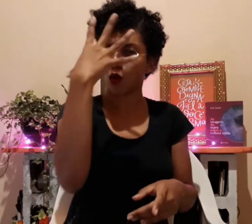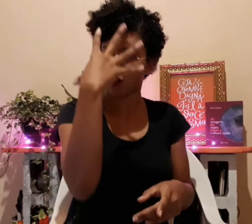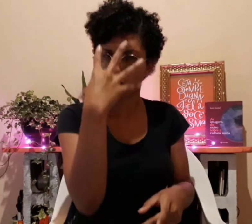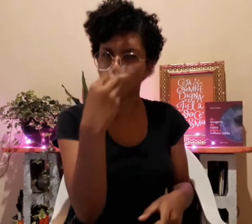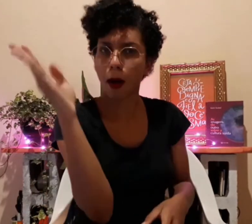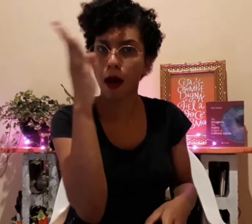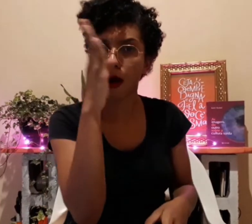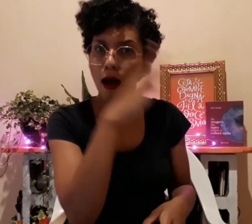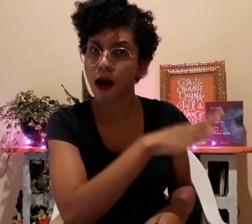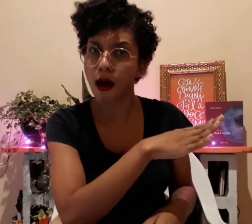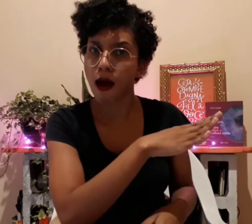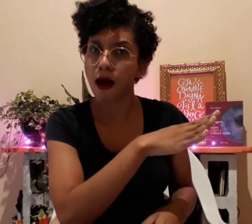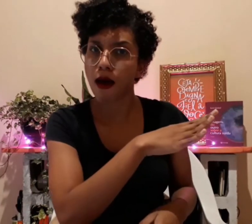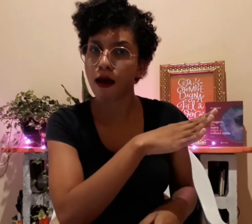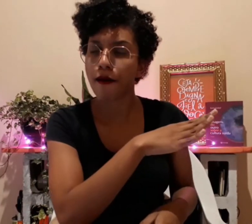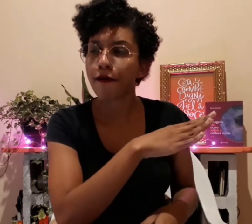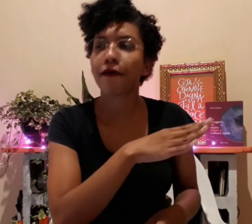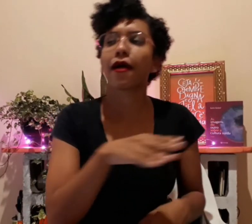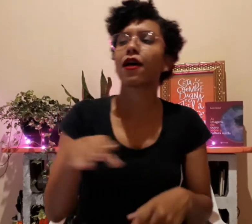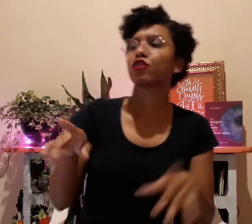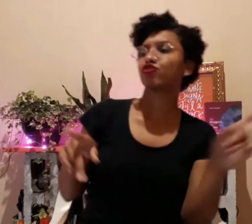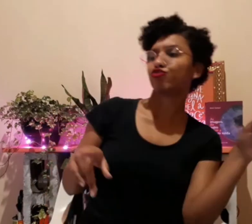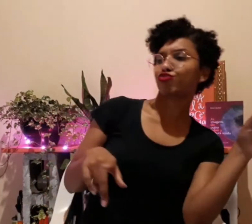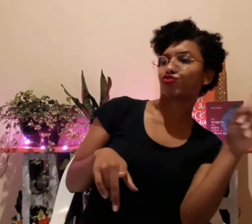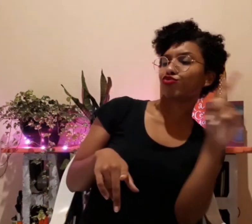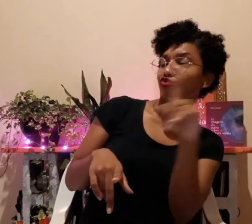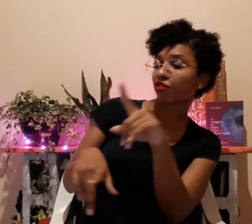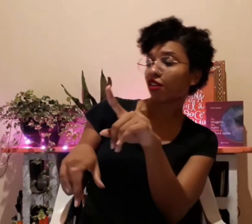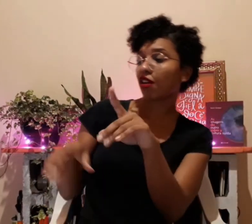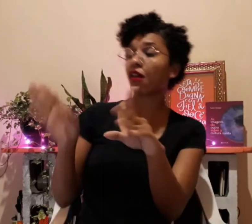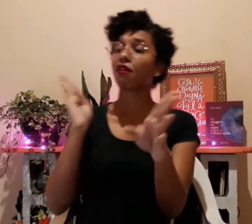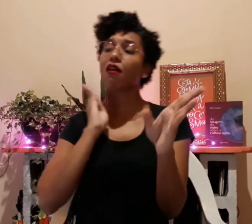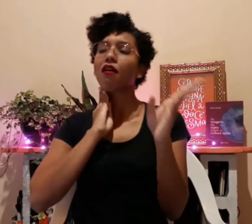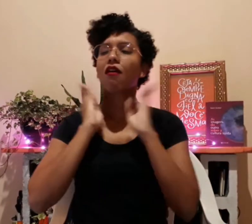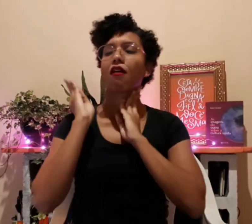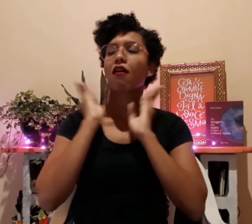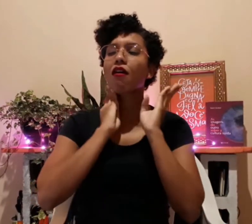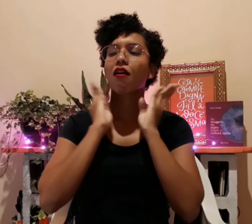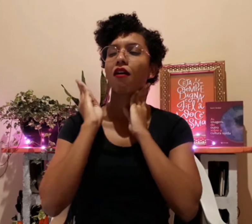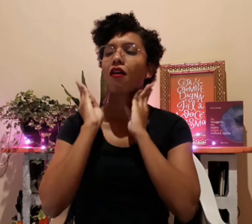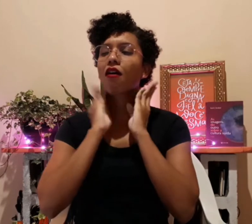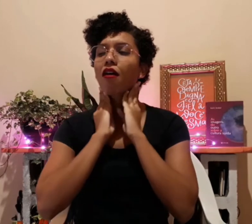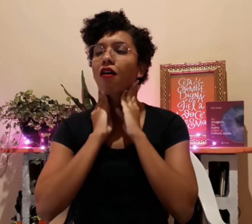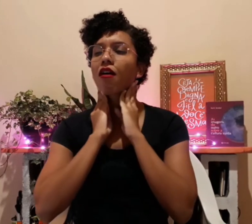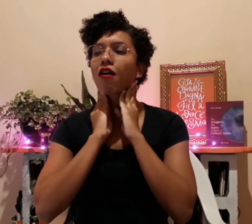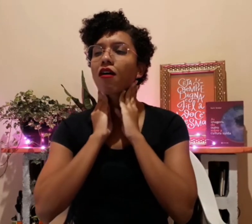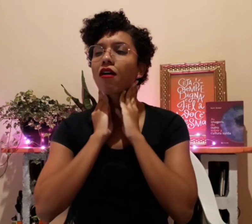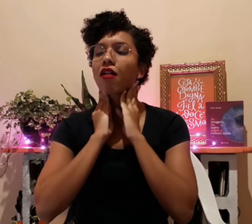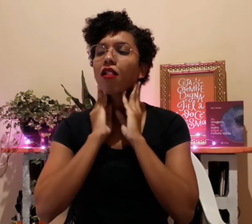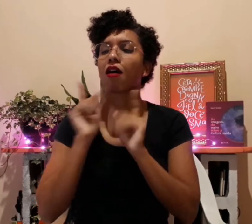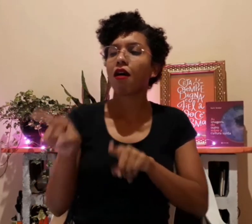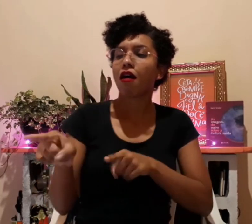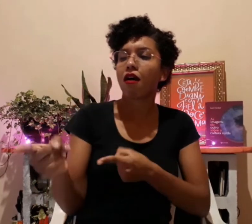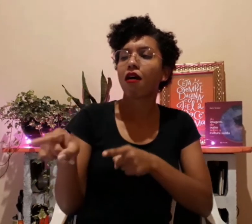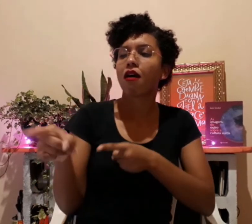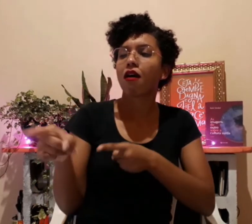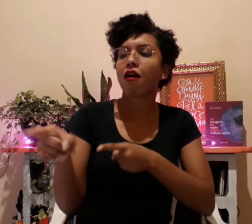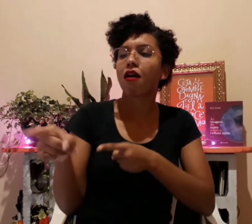Porém, o lobo mau ele aparece. E ele é malandro, cheio de papo. E